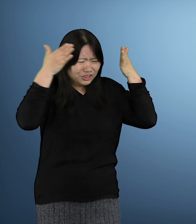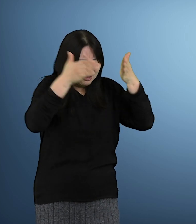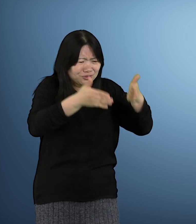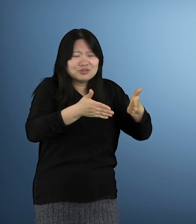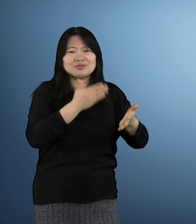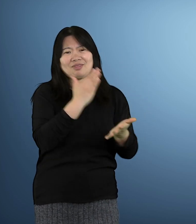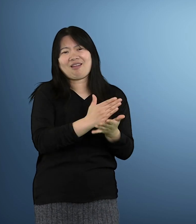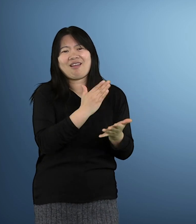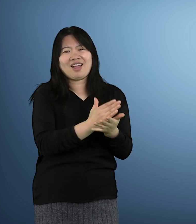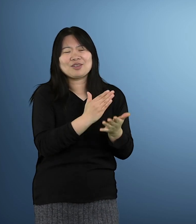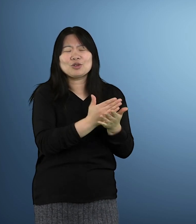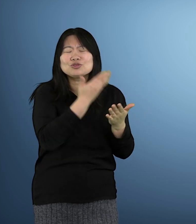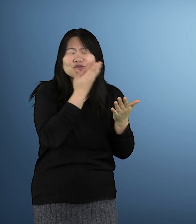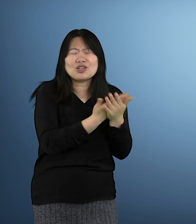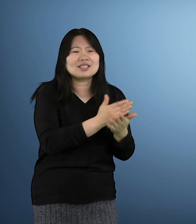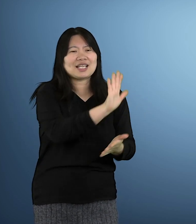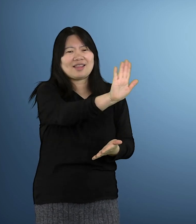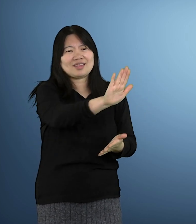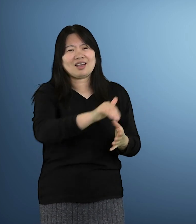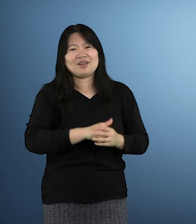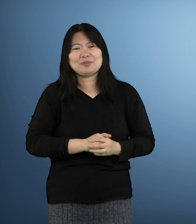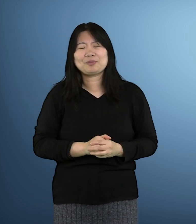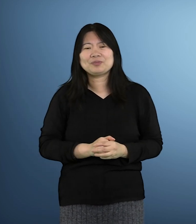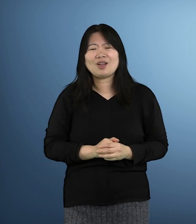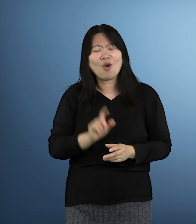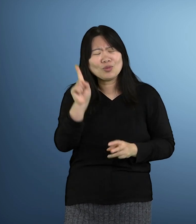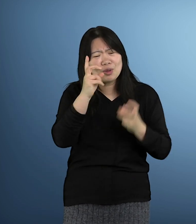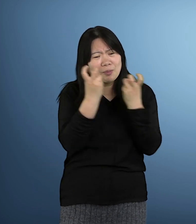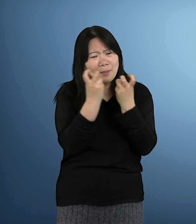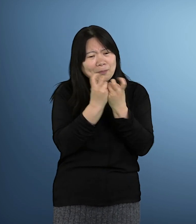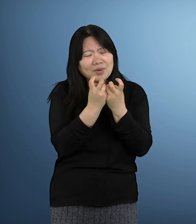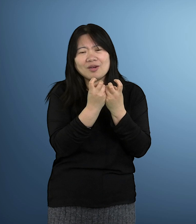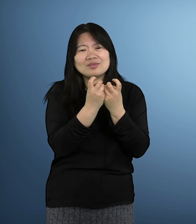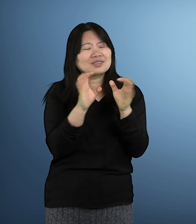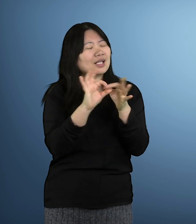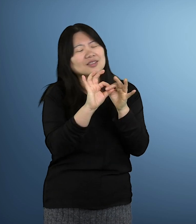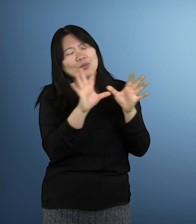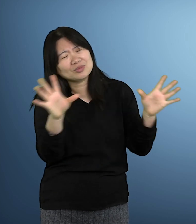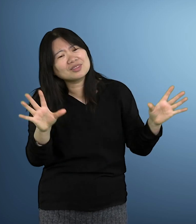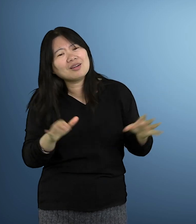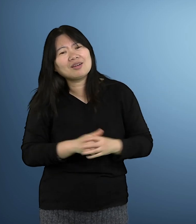아니에요. 그럼에도 불구하고